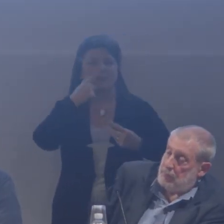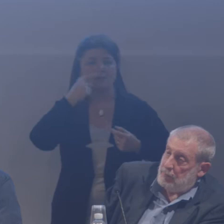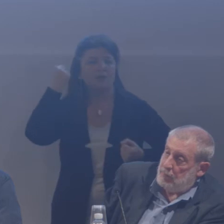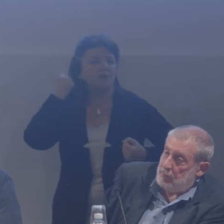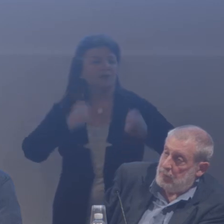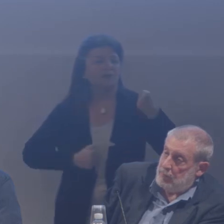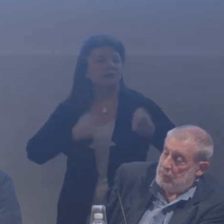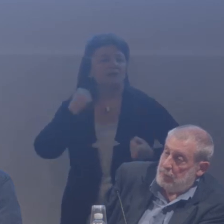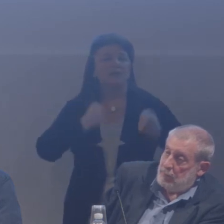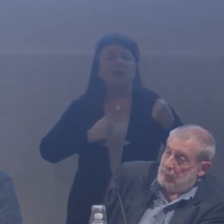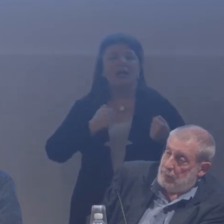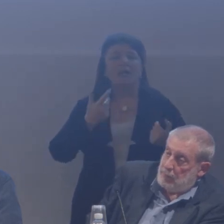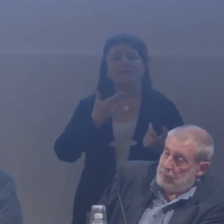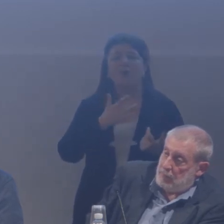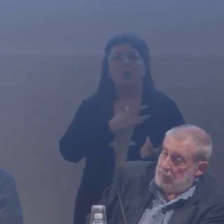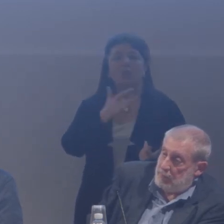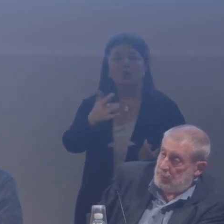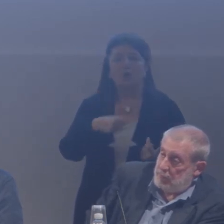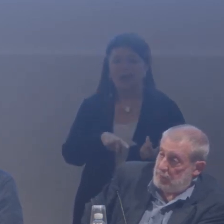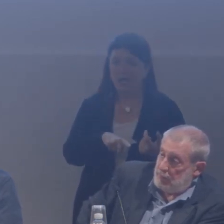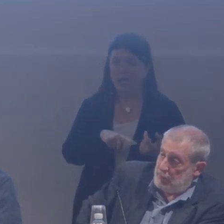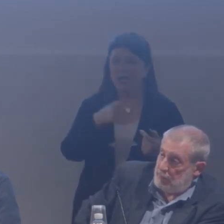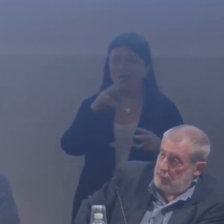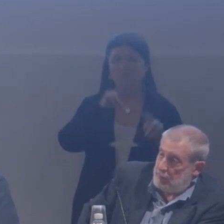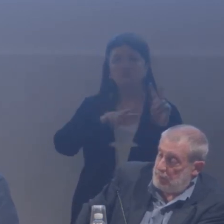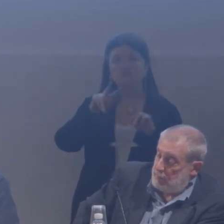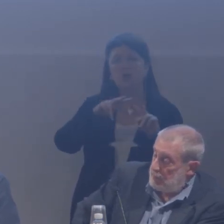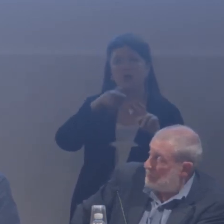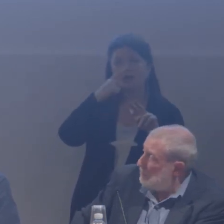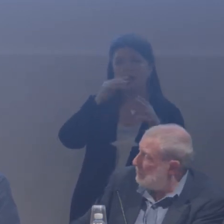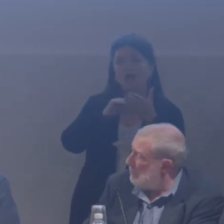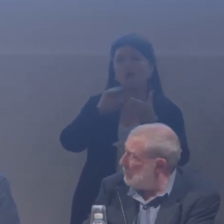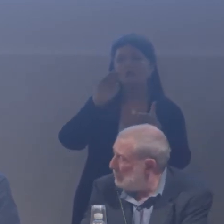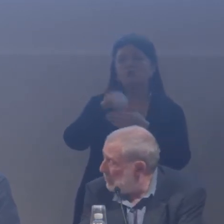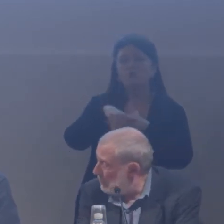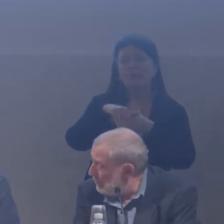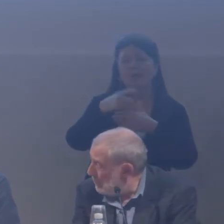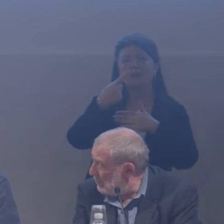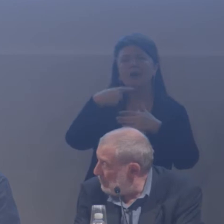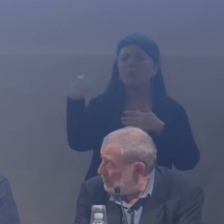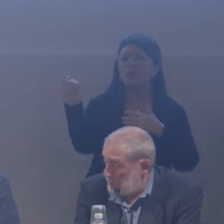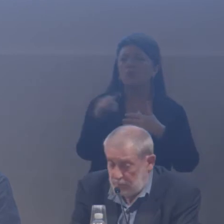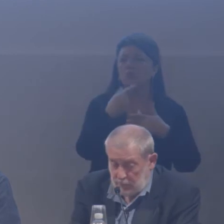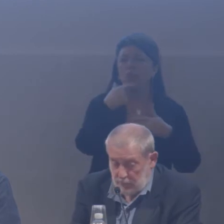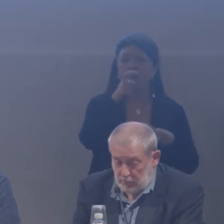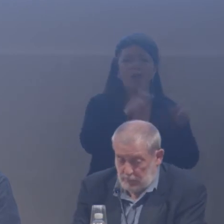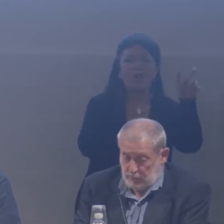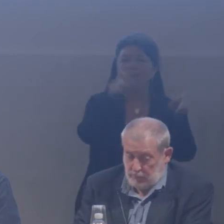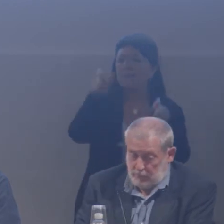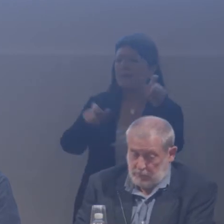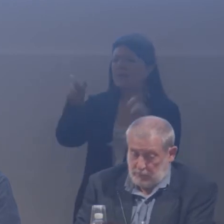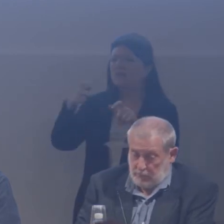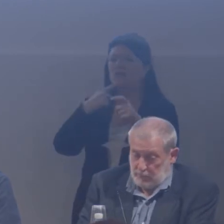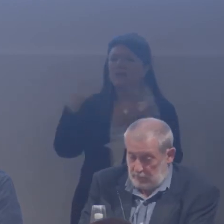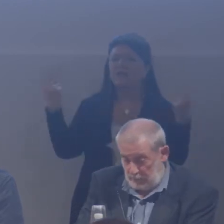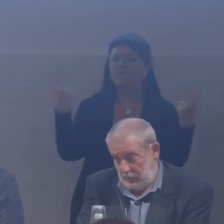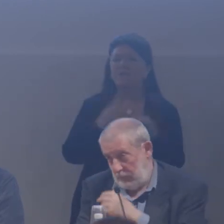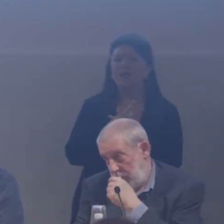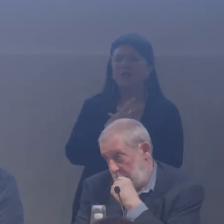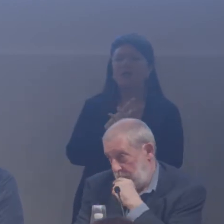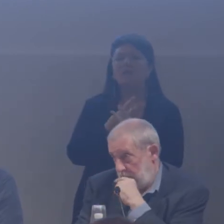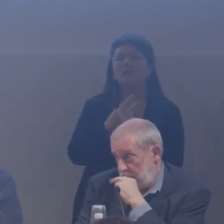dire, di superare tutte quelle persone che ancora oggi rischiano di non